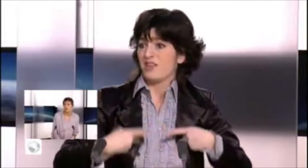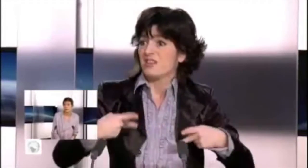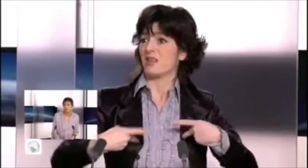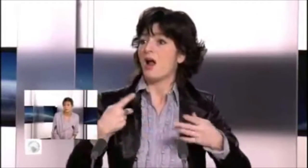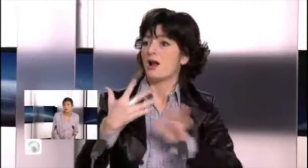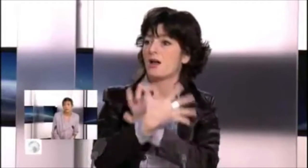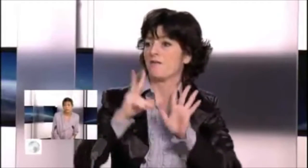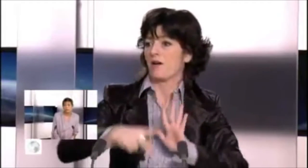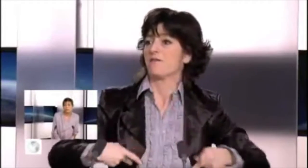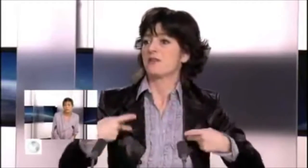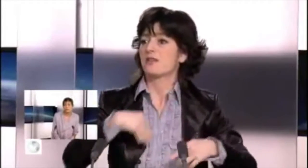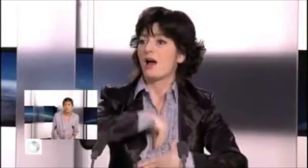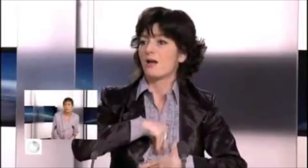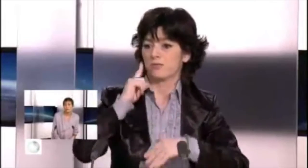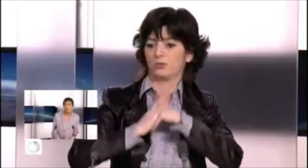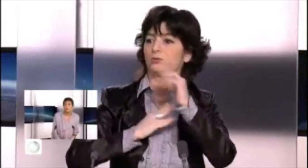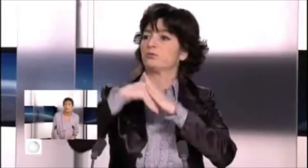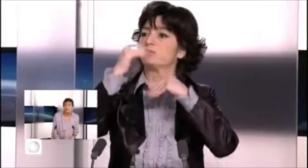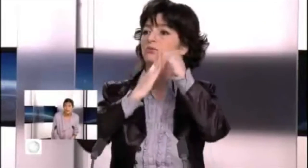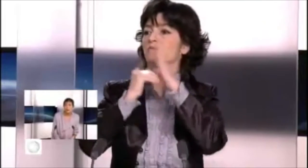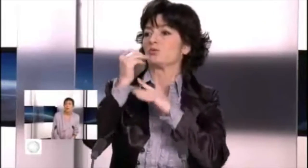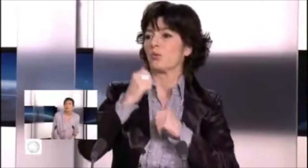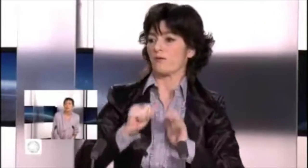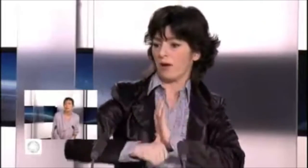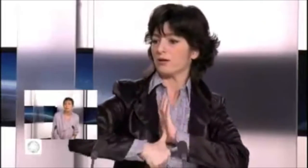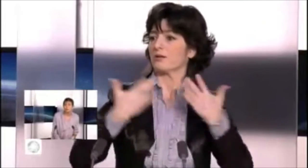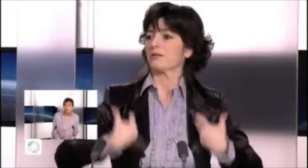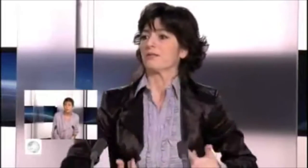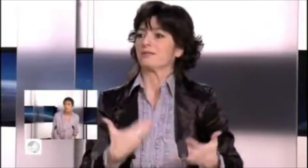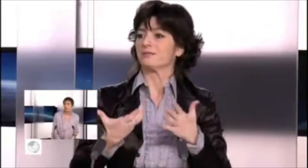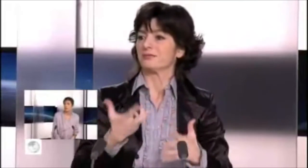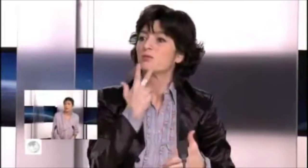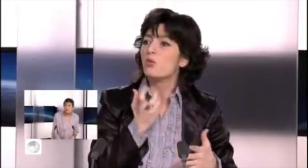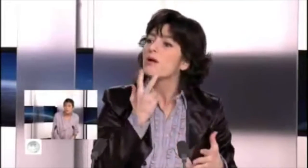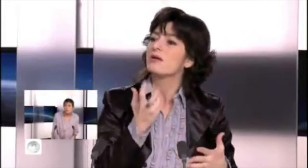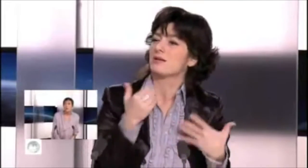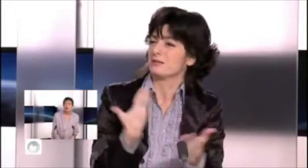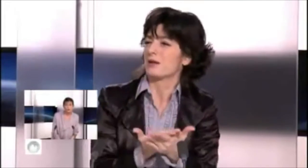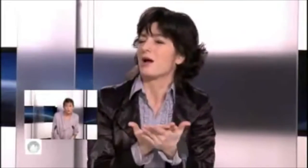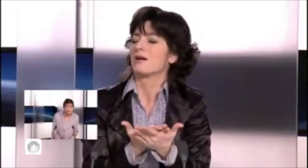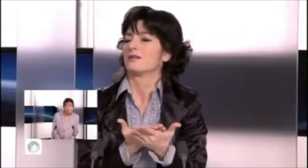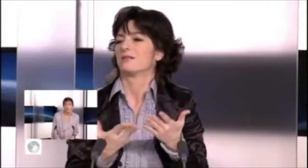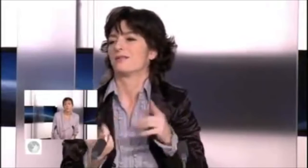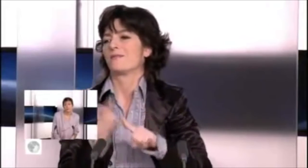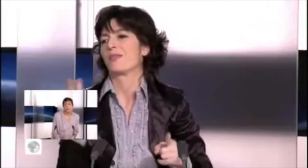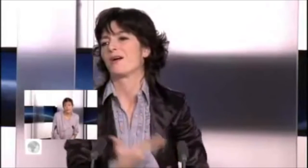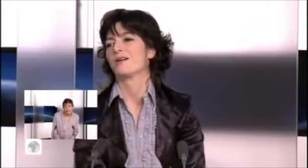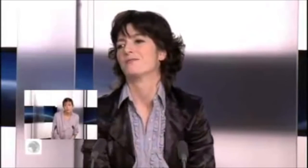des signes. Et pour nous, la langue des signes est vraiment une langue qui est vitale. Elle nous permet de nous construire en tant qu'individus, en tant que citoyens. Et c'est ça qui est important.